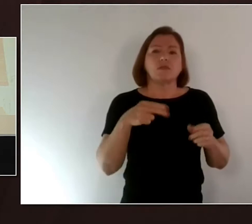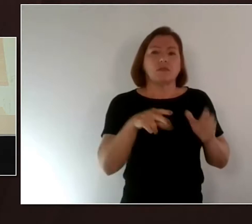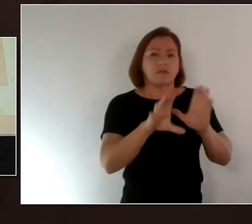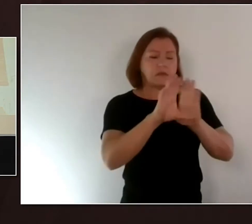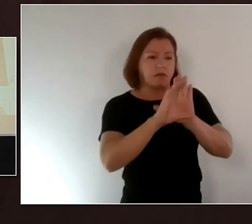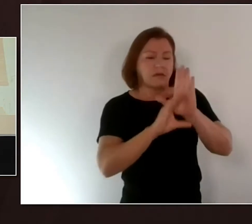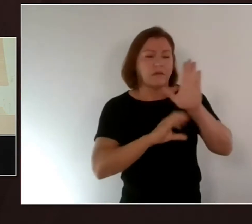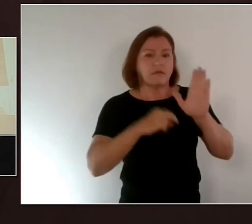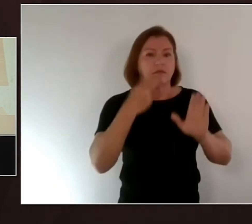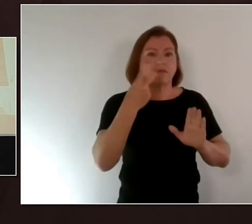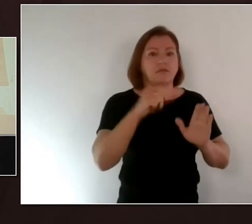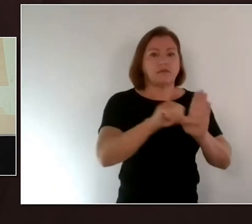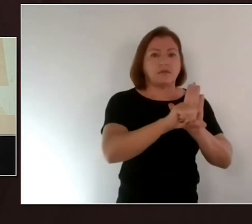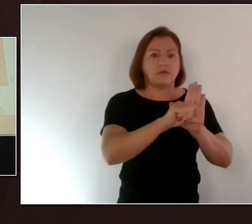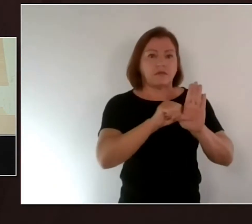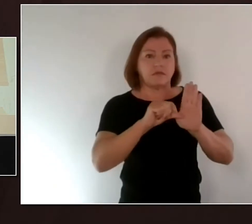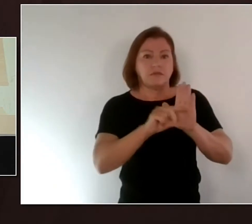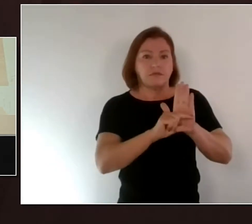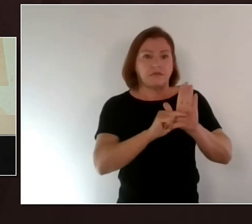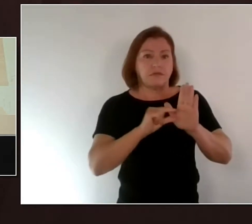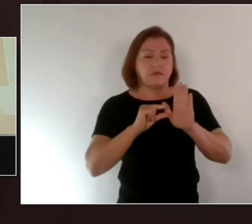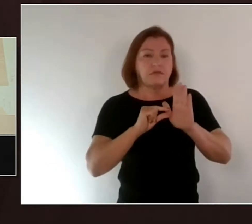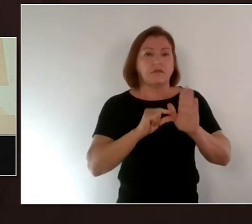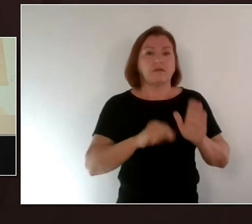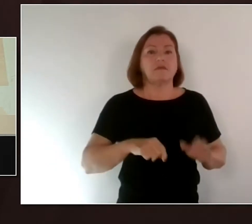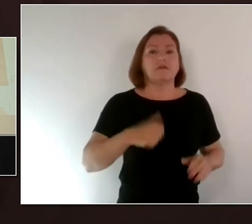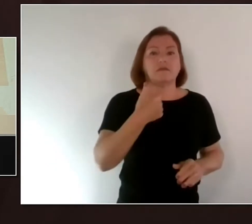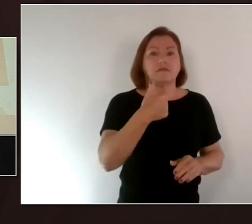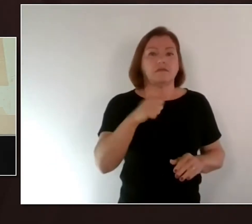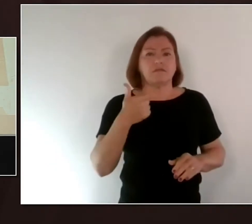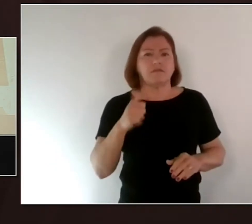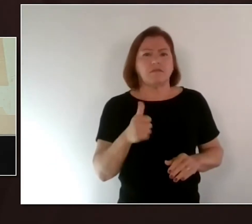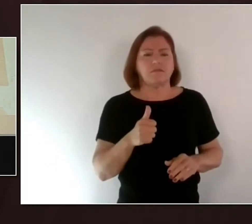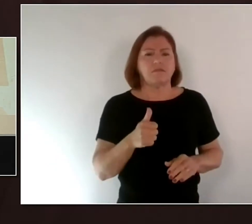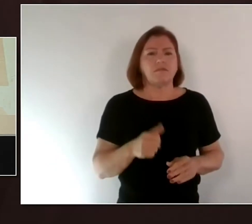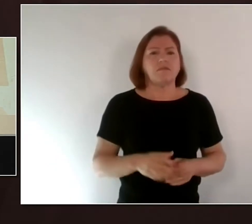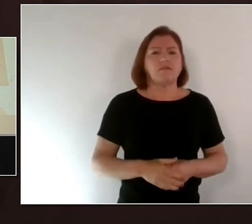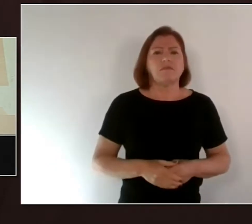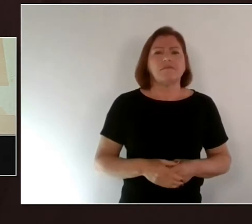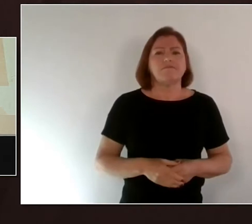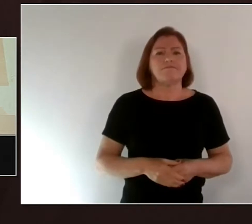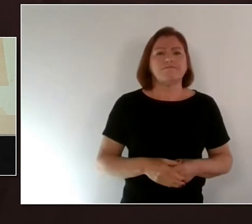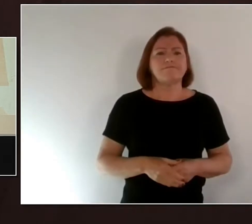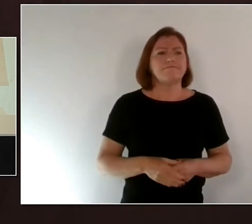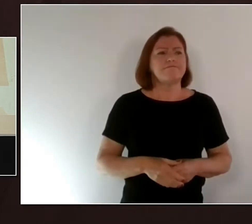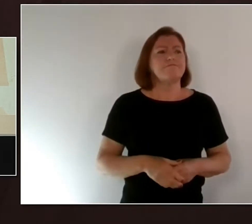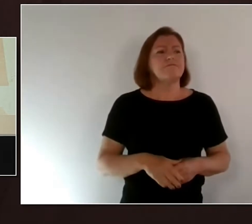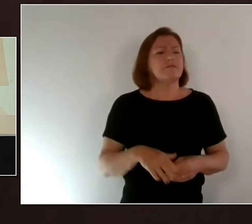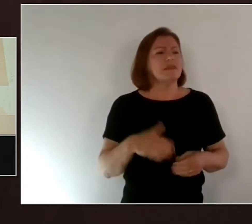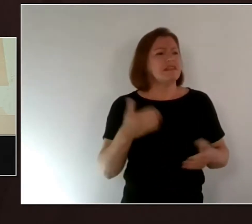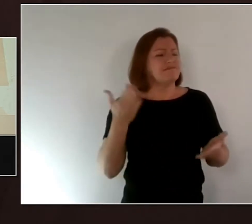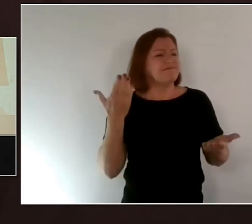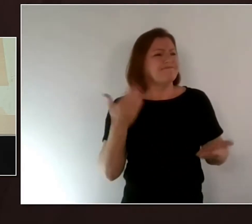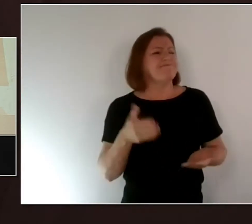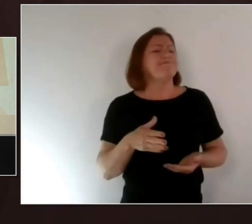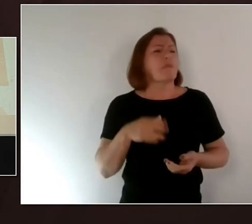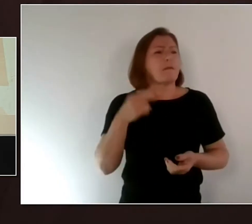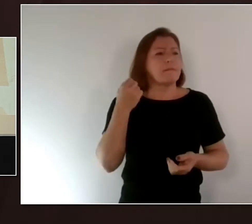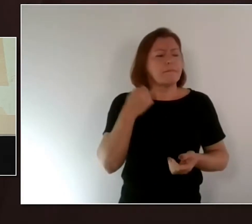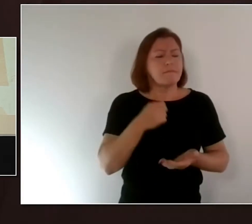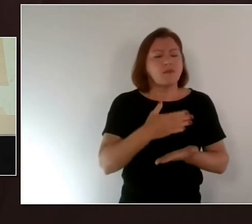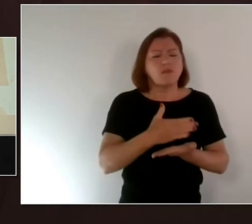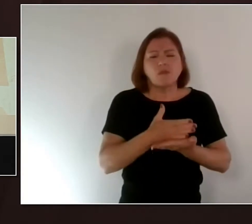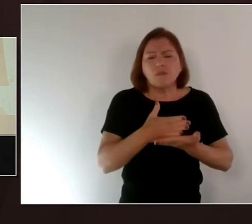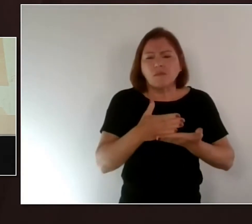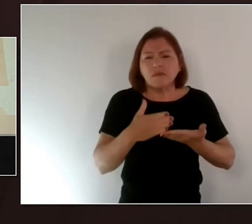vezes tentei terminar, de falar sobre o período da história da igreja